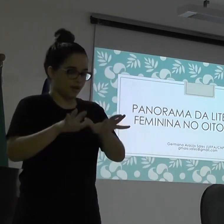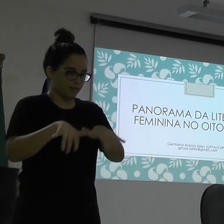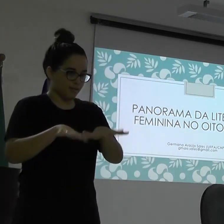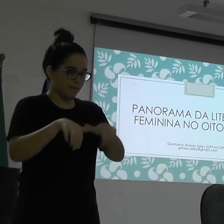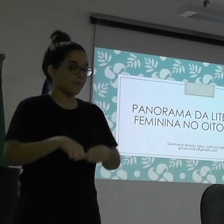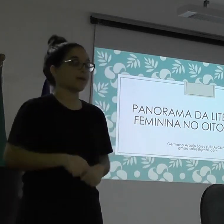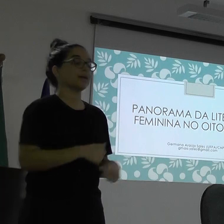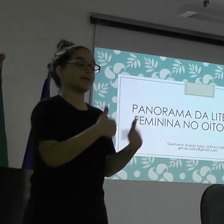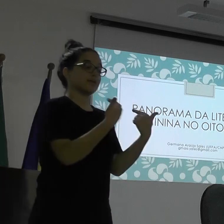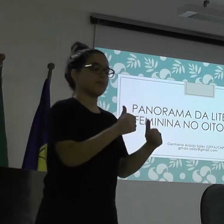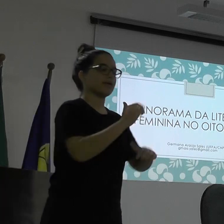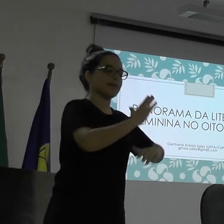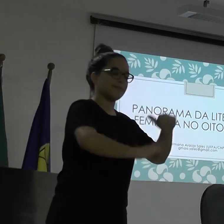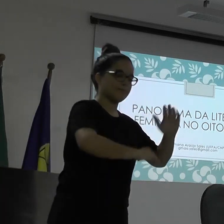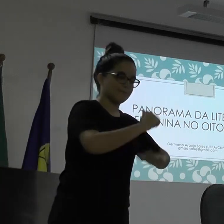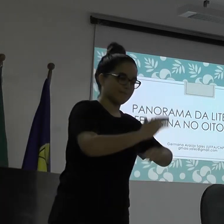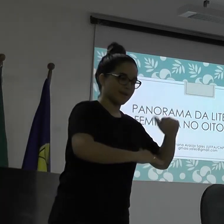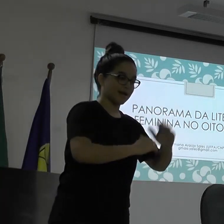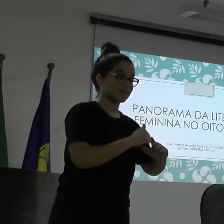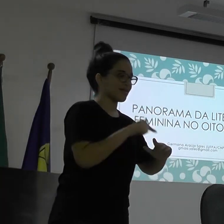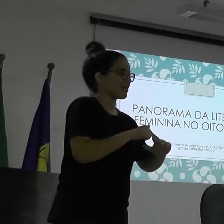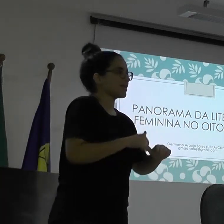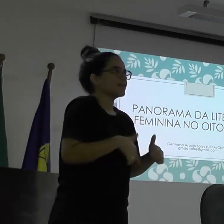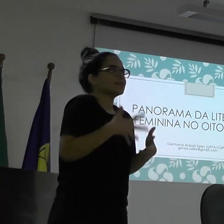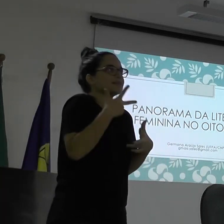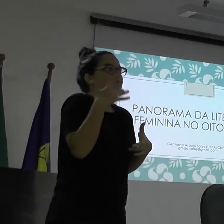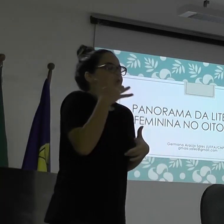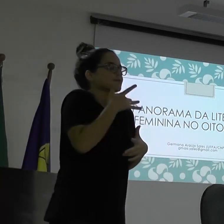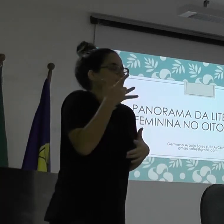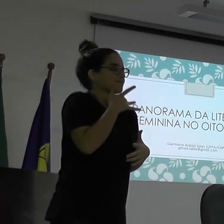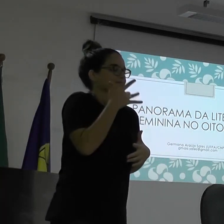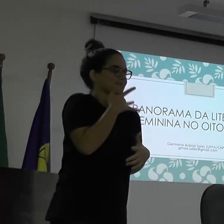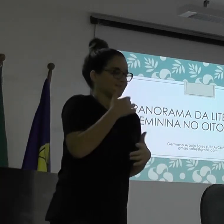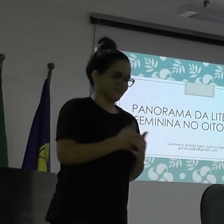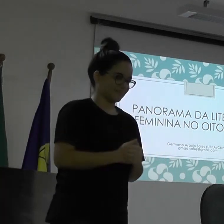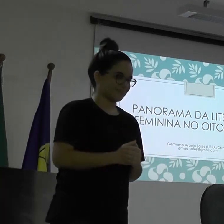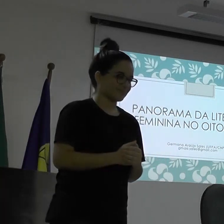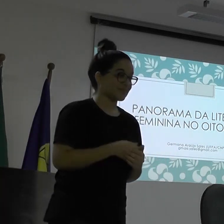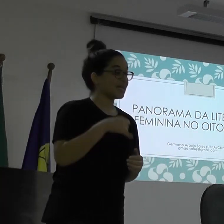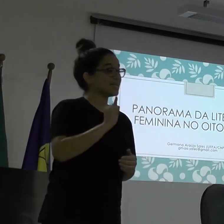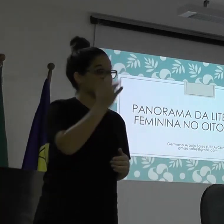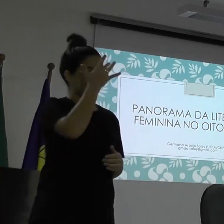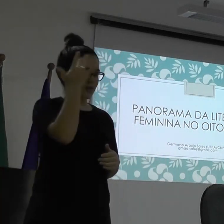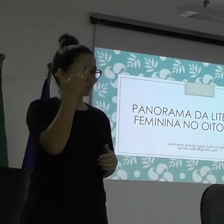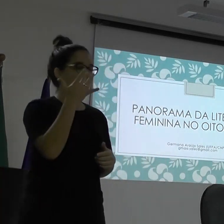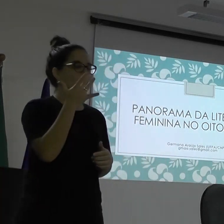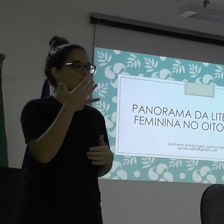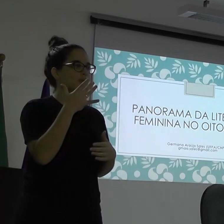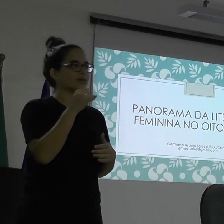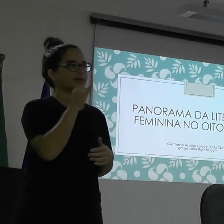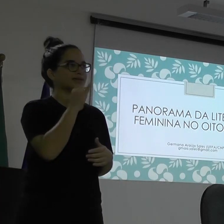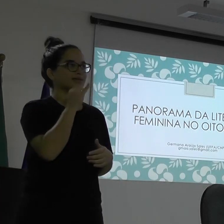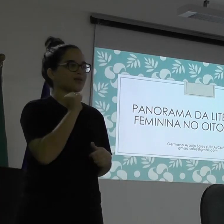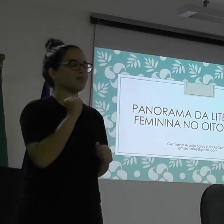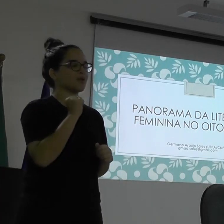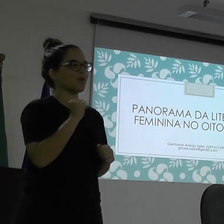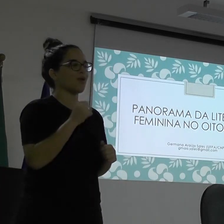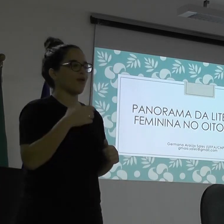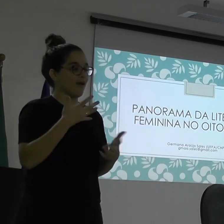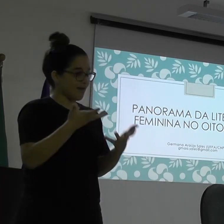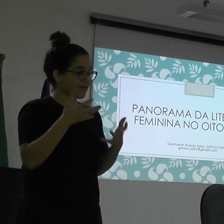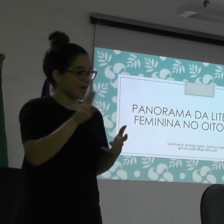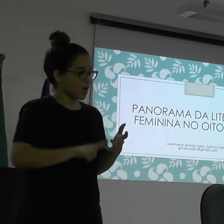o da prática, que eu me divertia. Então eu acho que quem trabalha com fontes primárias é isso, a gente se diverte no